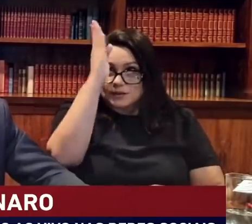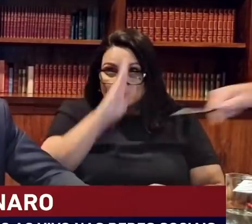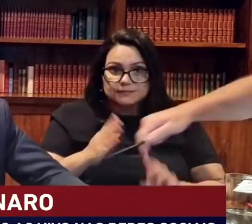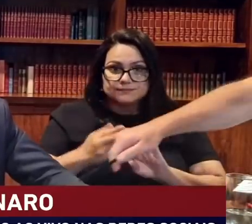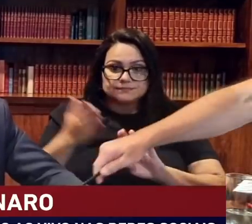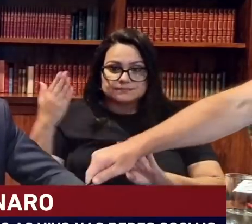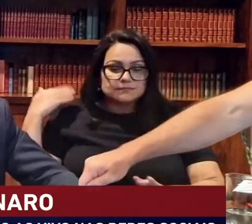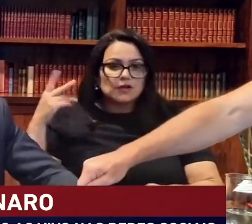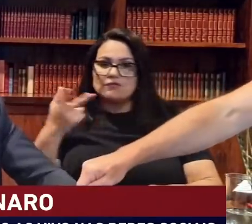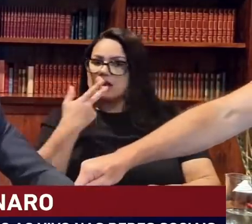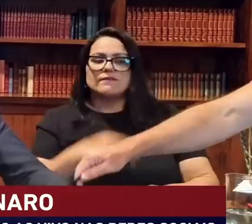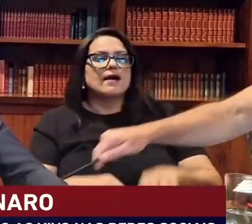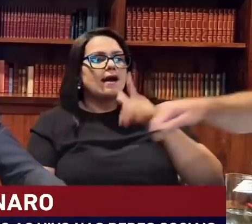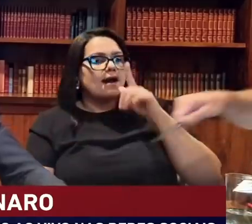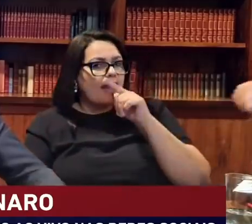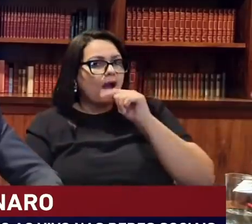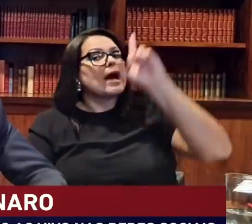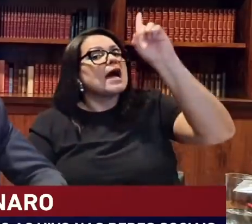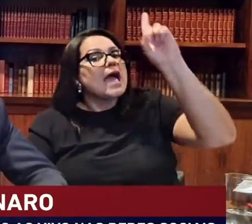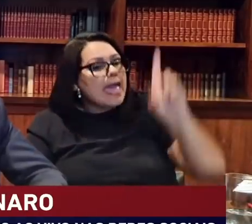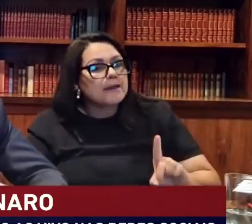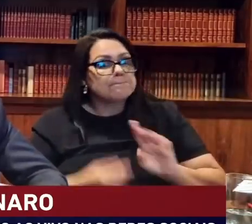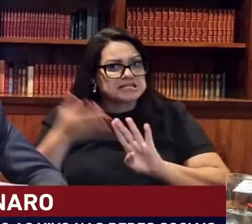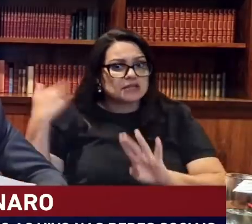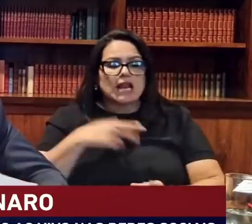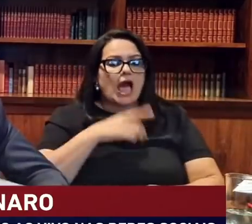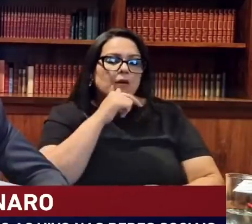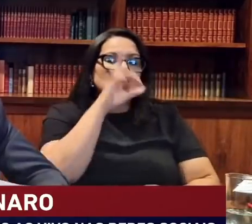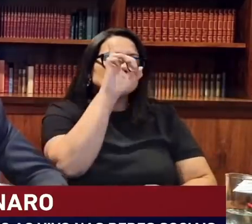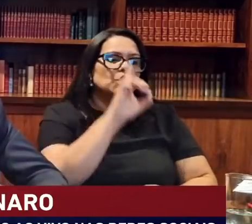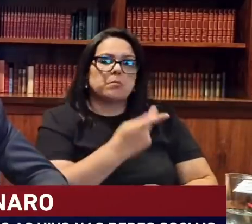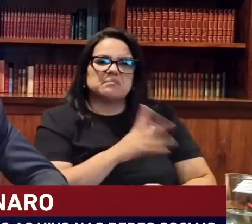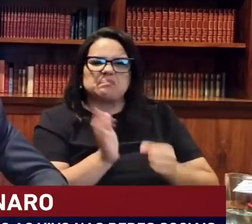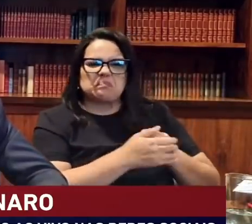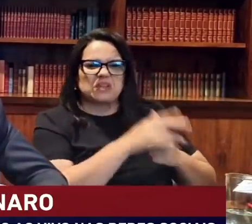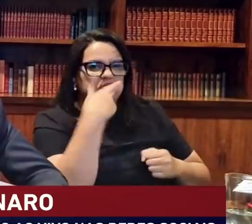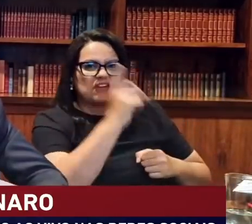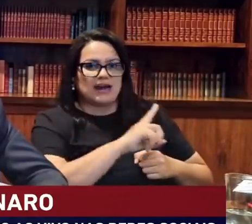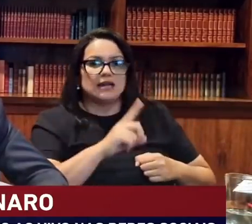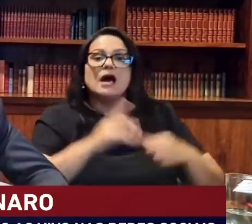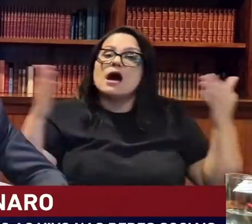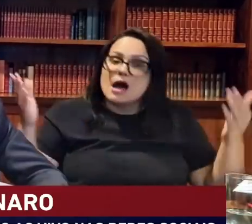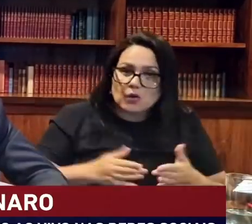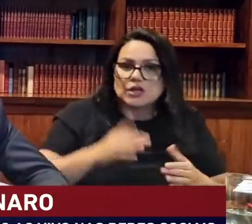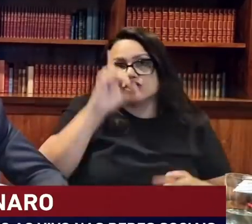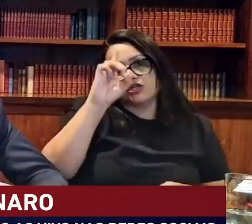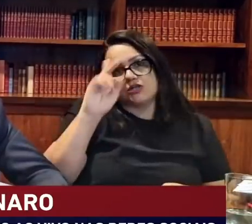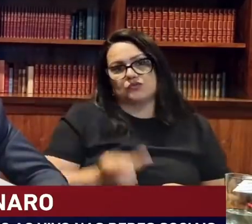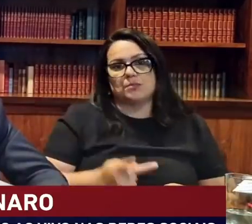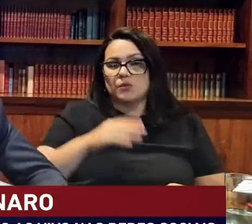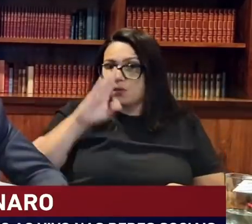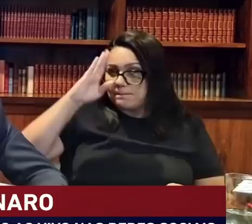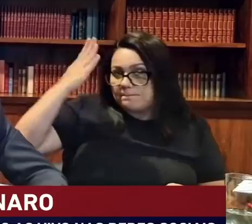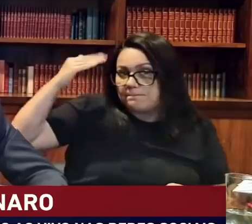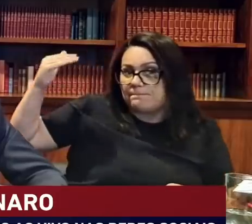que direito à água é direitos humanos. Portanto, presidente, o maior ministro de direitos humanos que nós temos na história